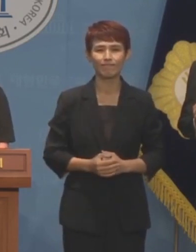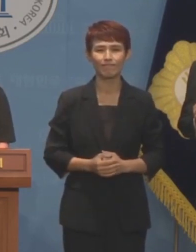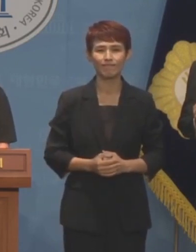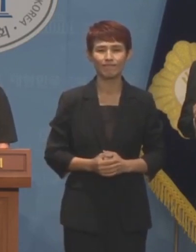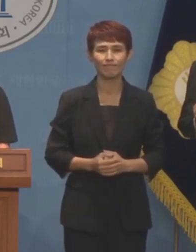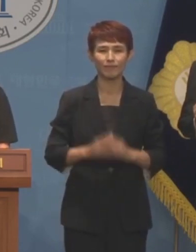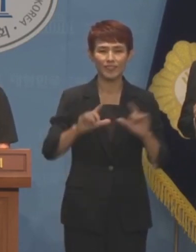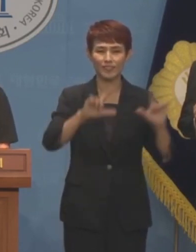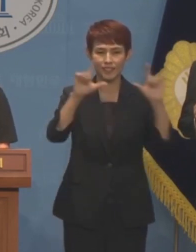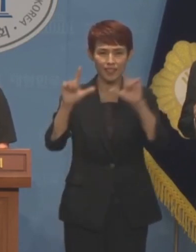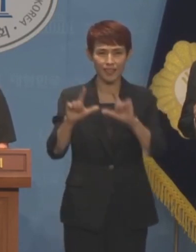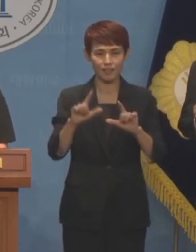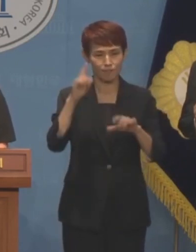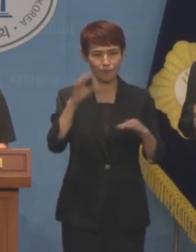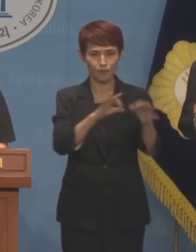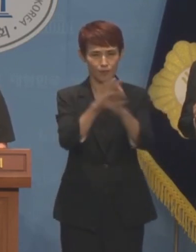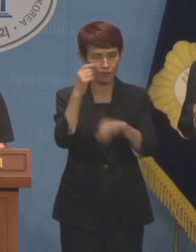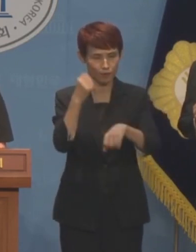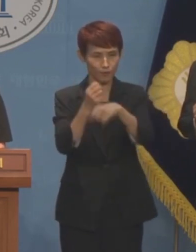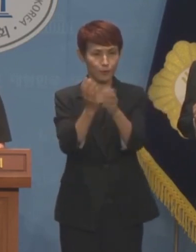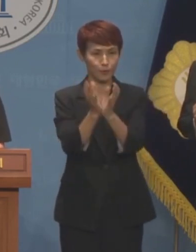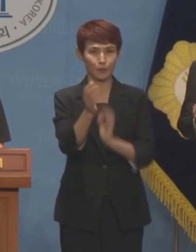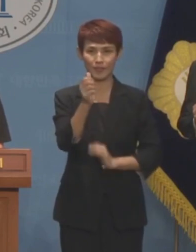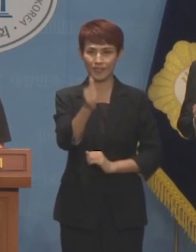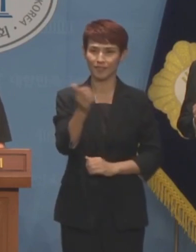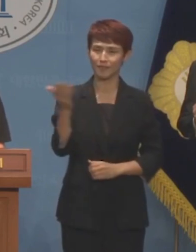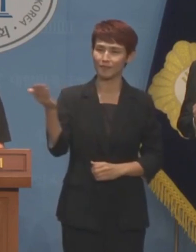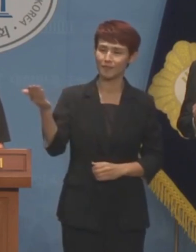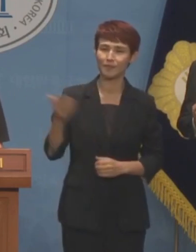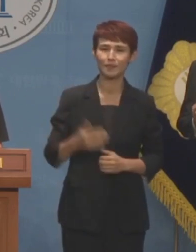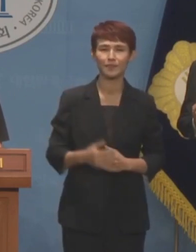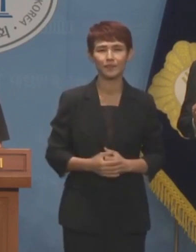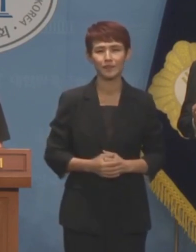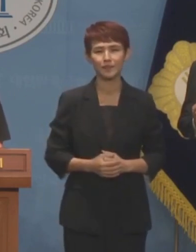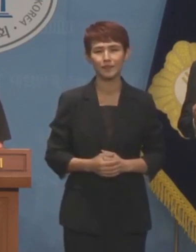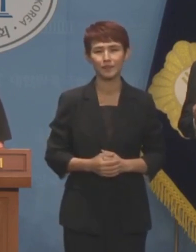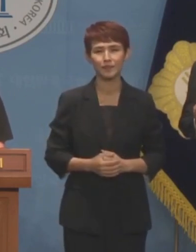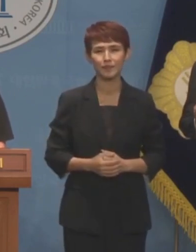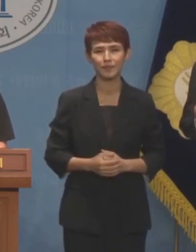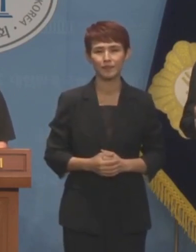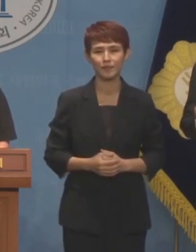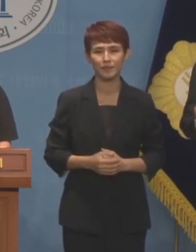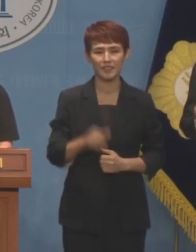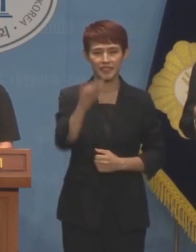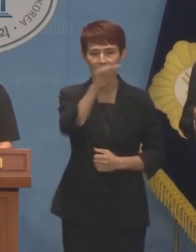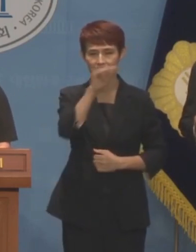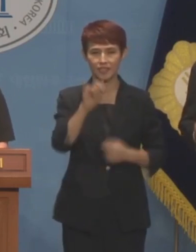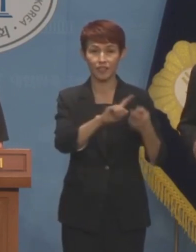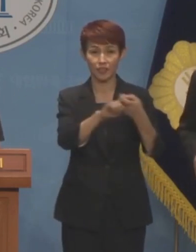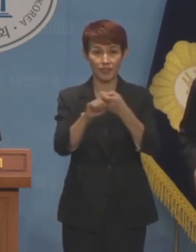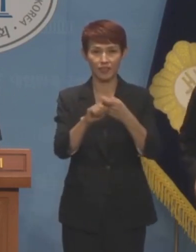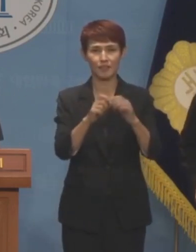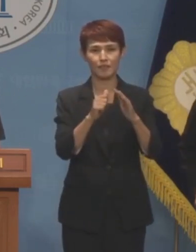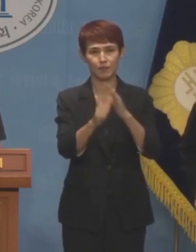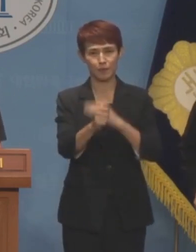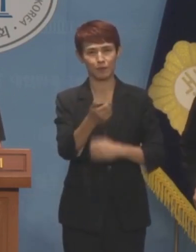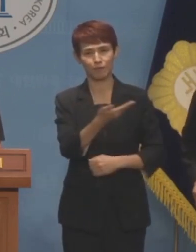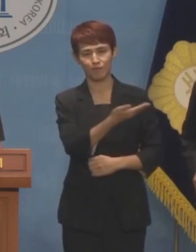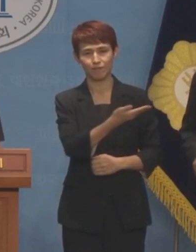민생경제연구소 공동소장 안진걸 소장님 나오셨습니다. 네, 을들의연대 박창진 대표님